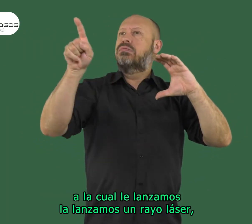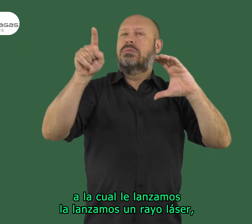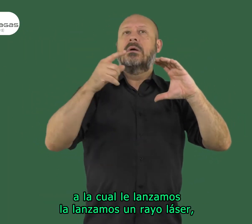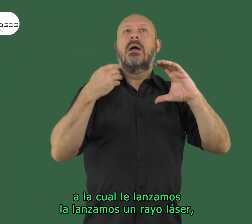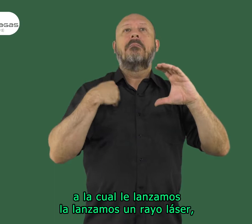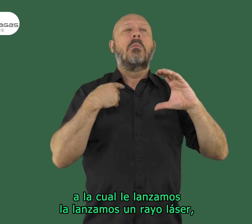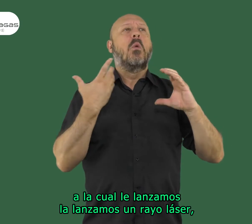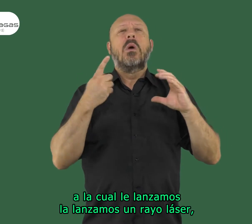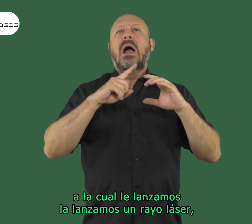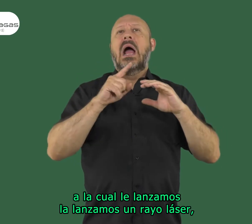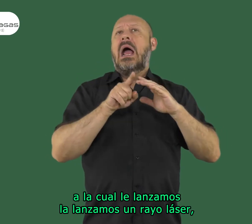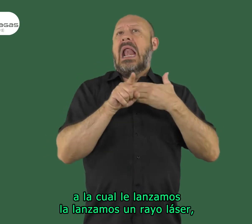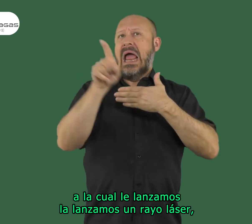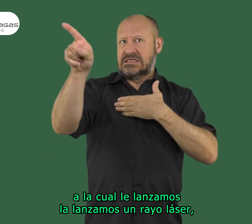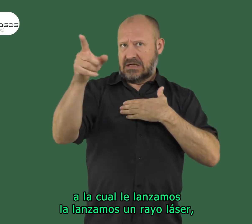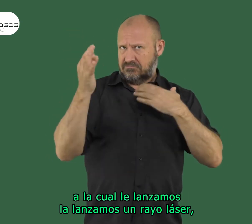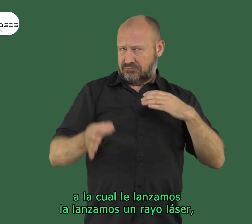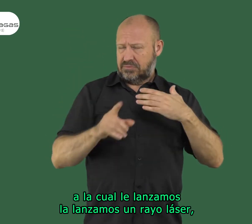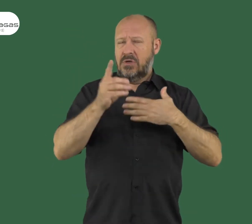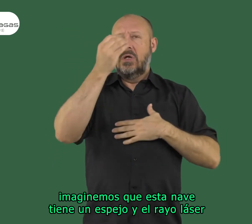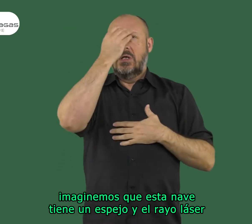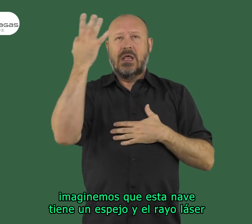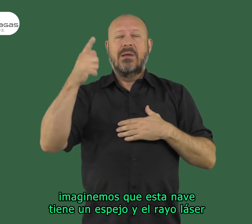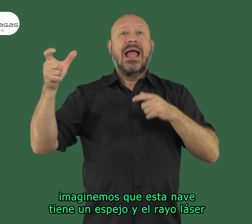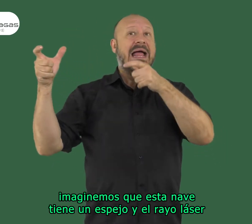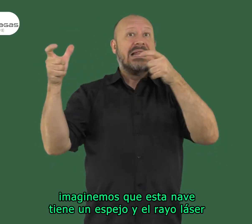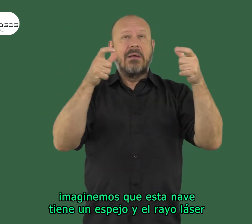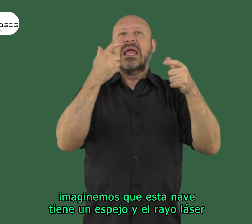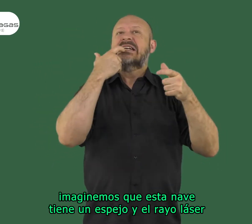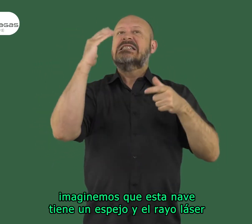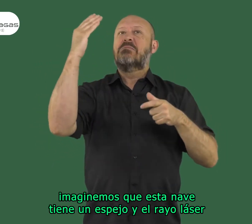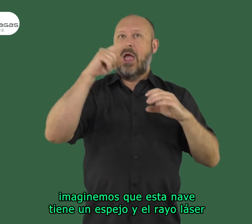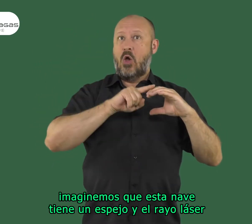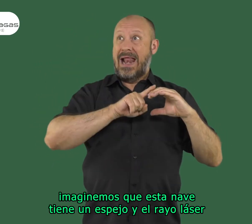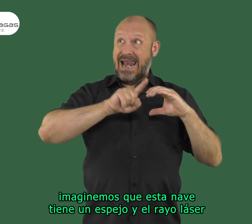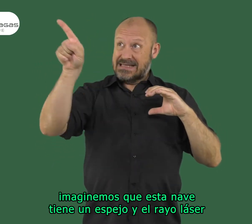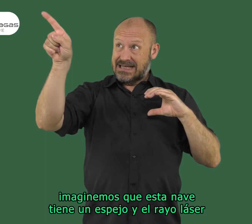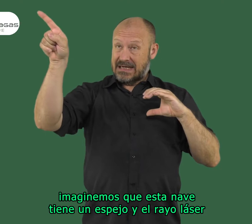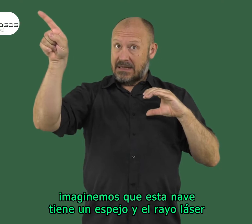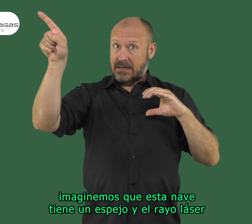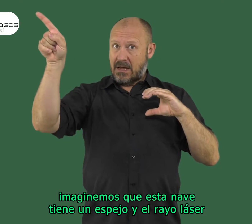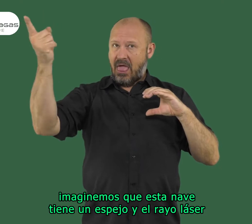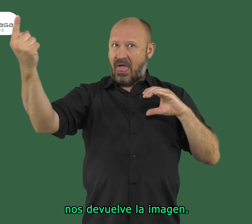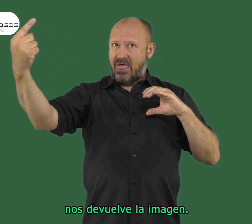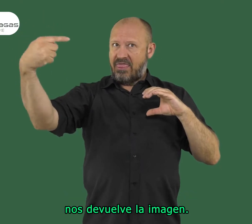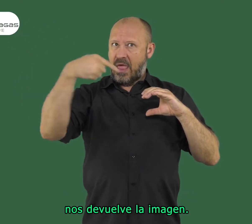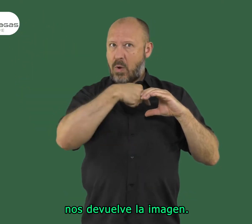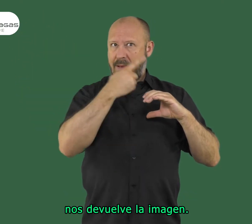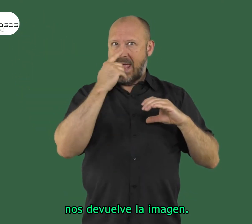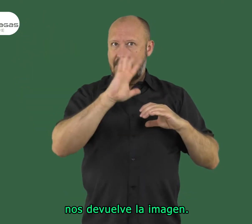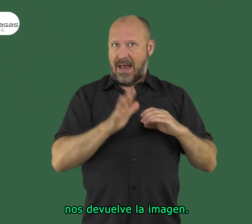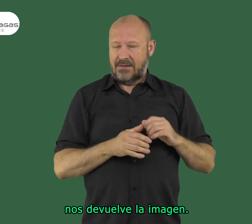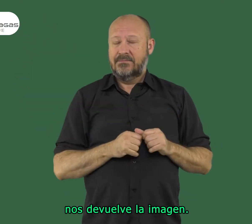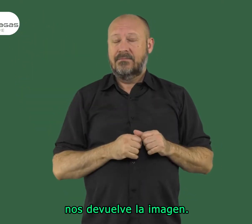la cual le lanzamos un rayo láser. Imaginemos que esta nave tiene un espejo y el rayo láser